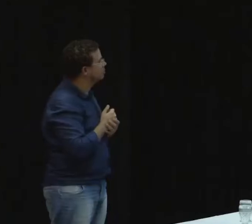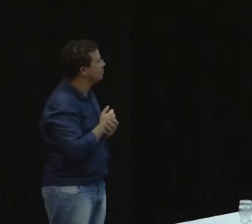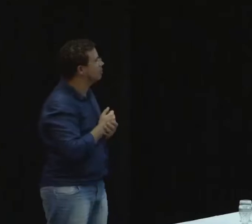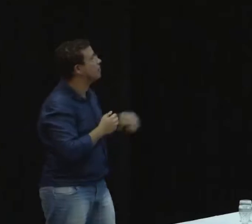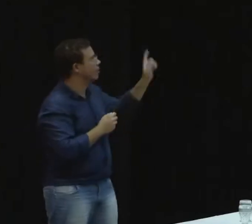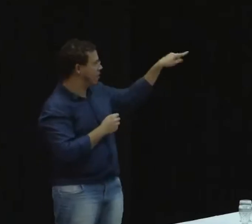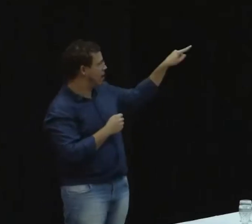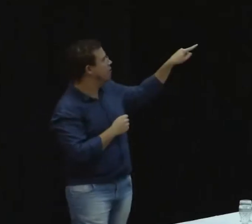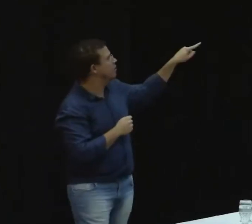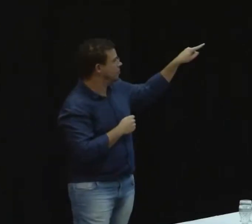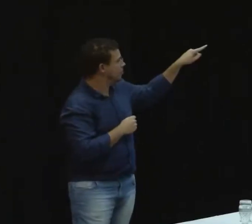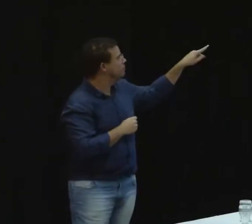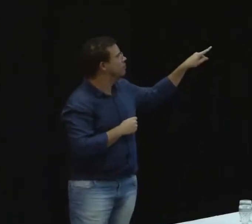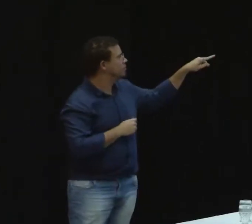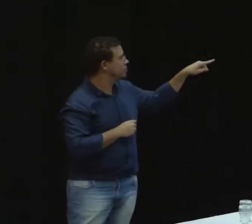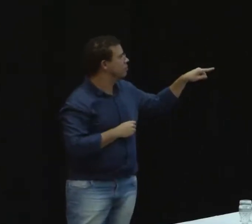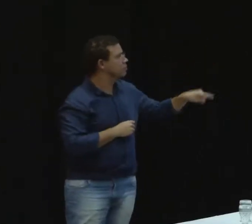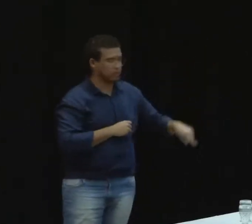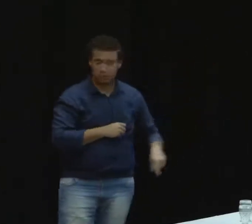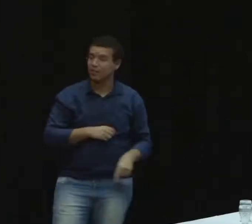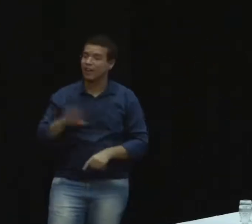melhor das histórias.